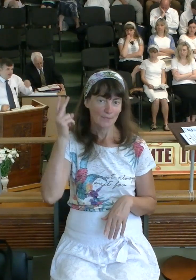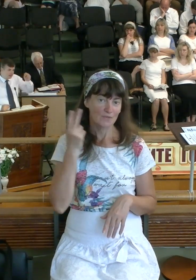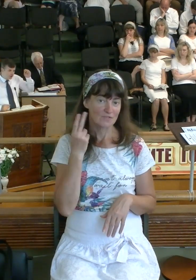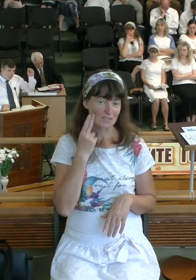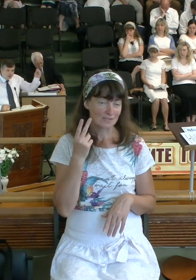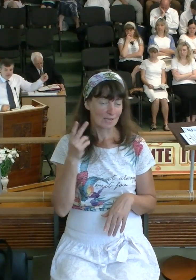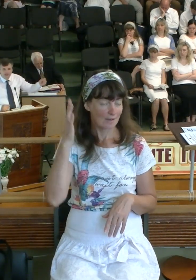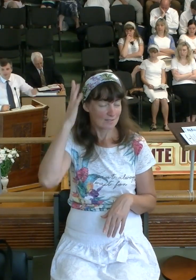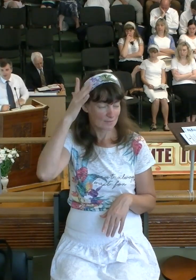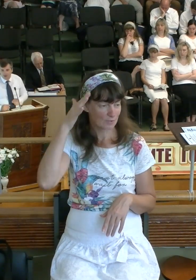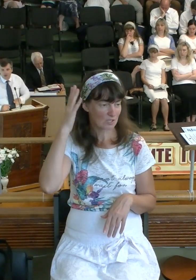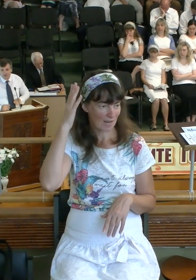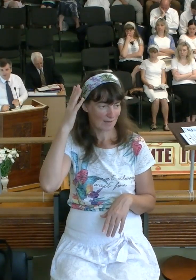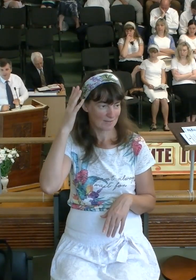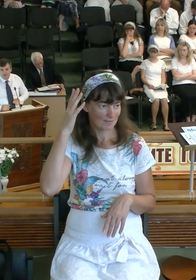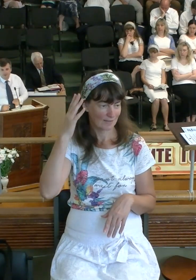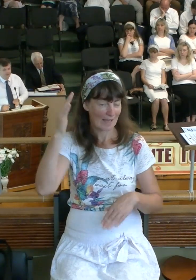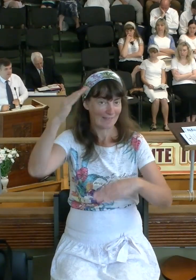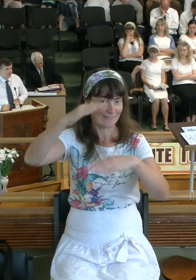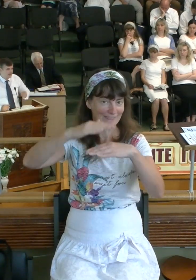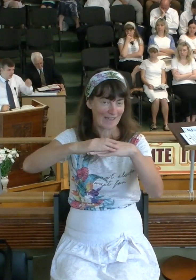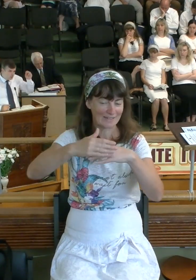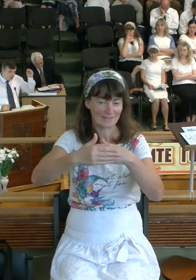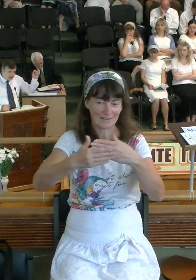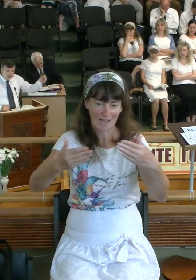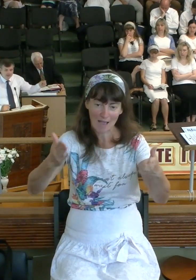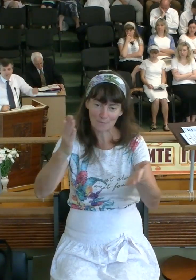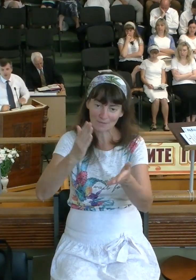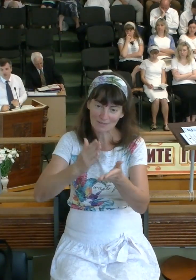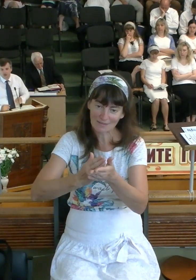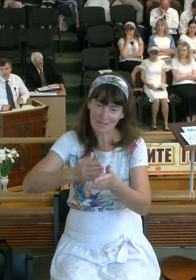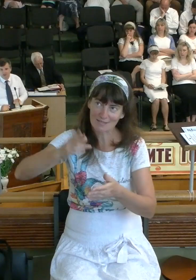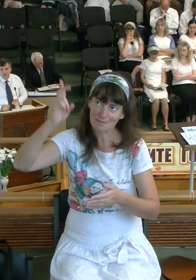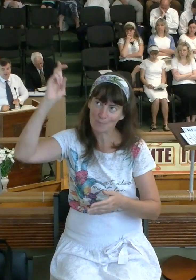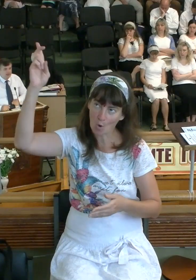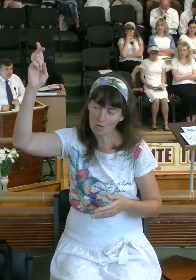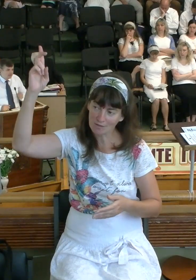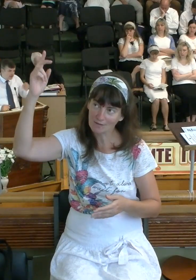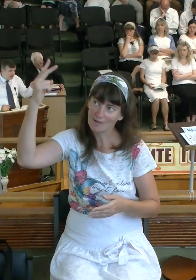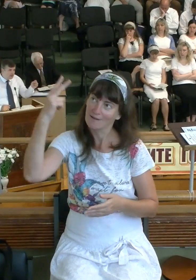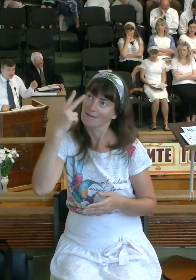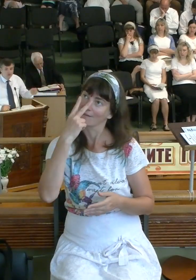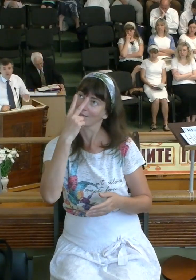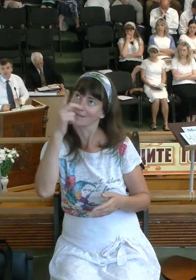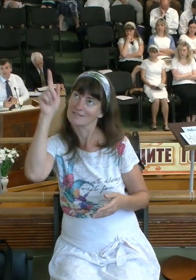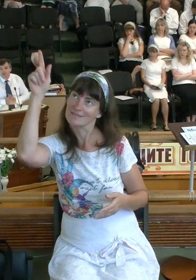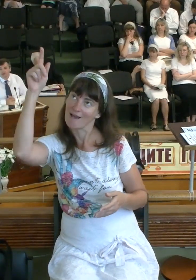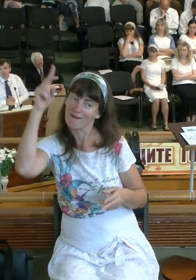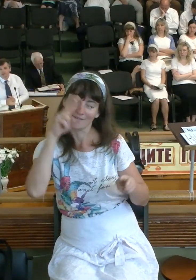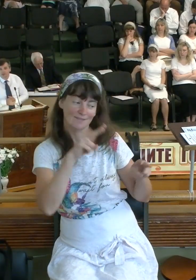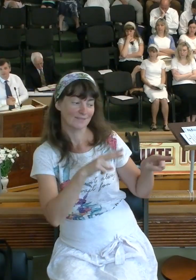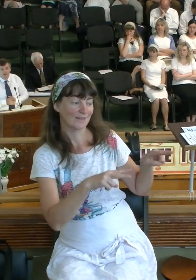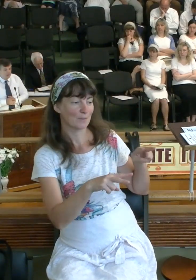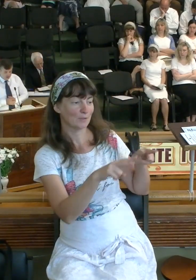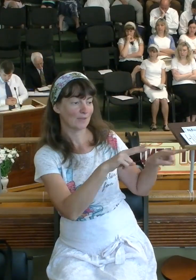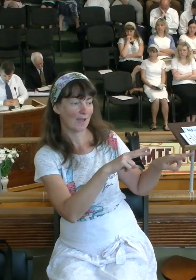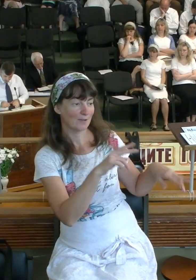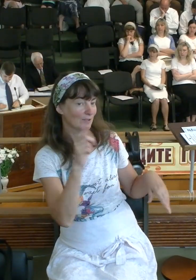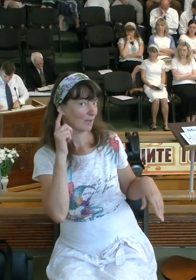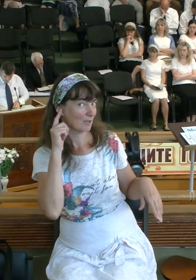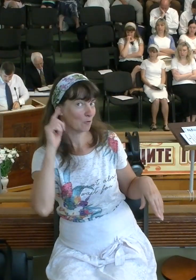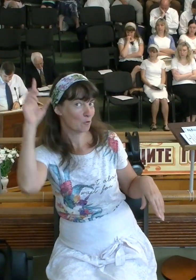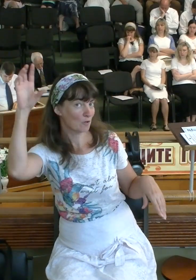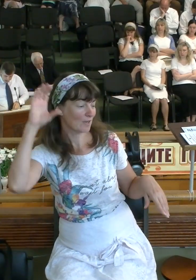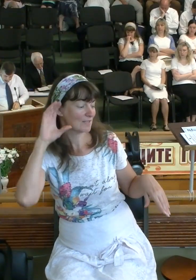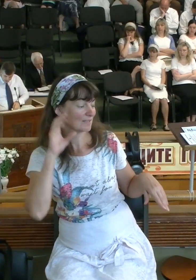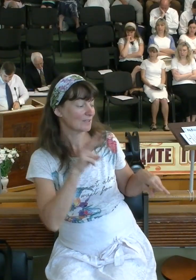Над нами есть око нас видящее, есть ухо нас слышащее, и есть книга, в которую записываются наши